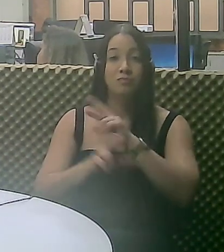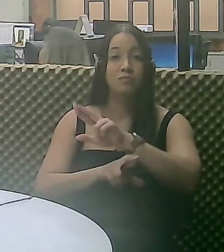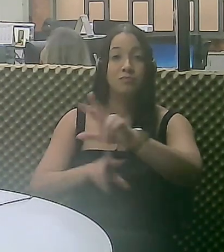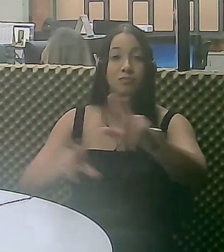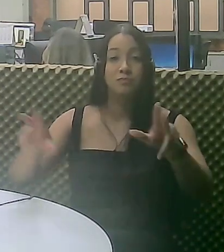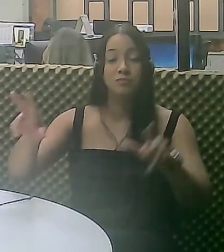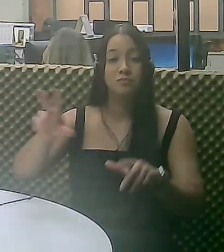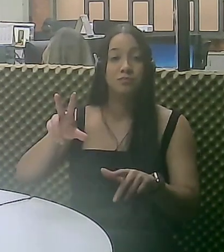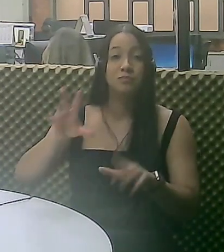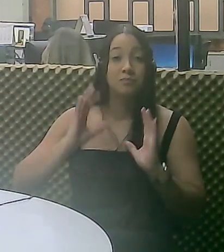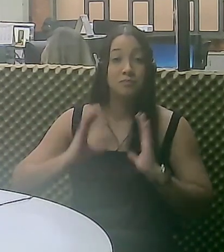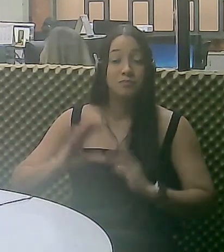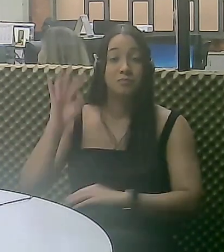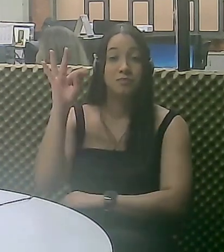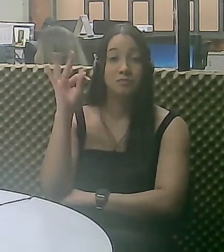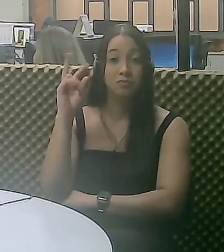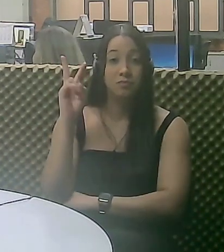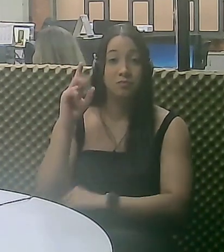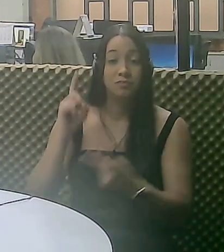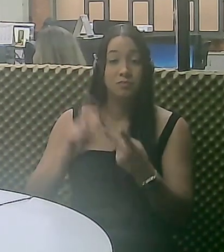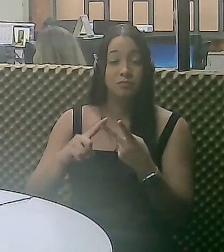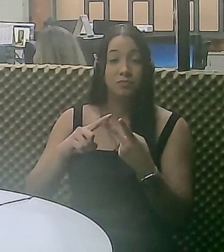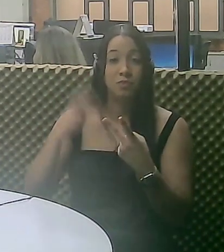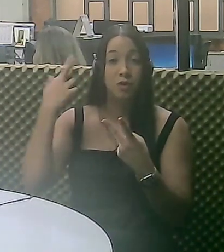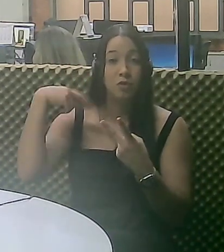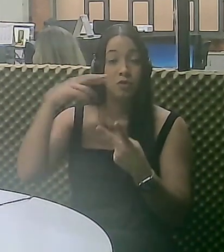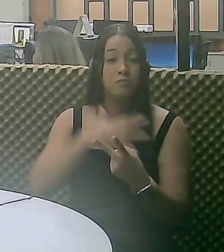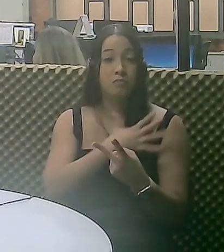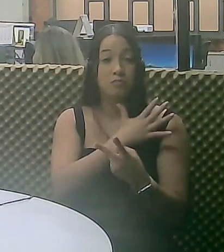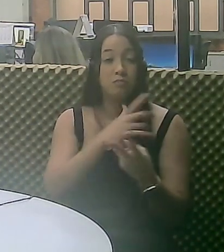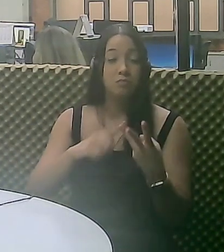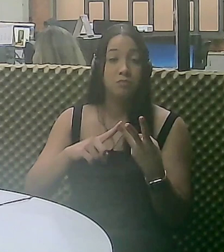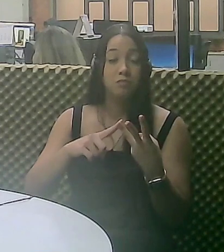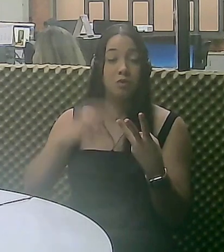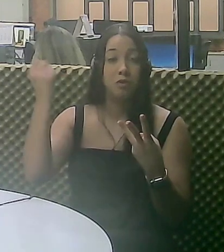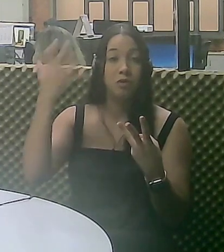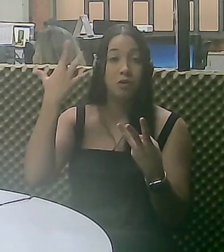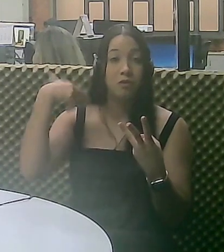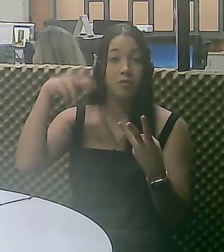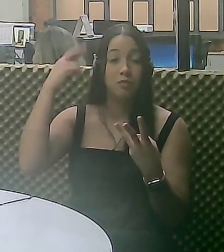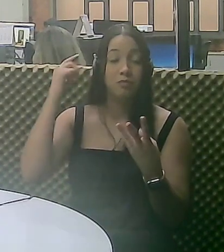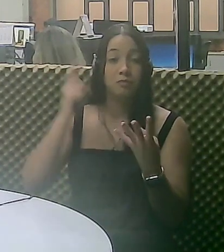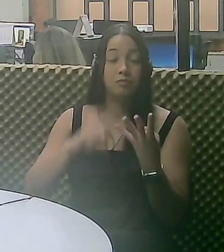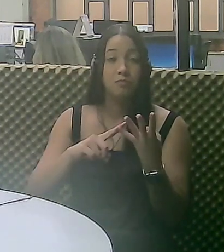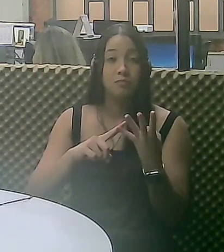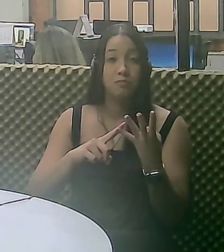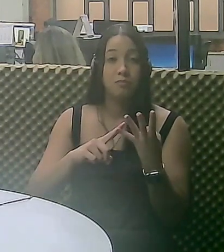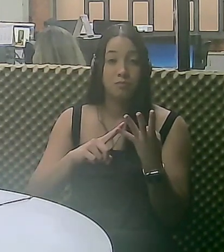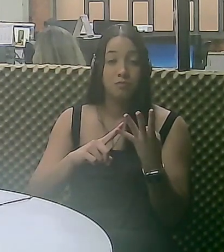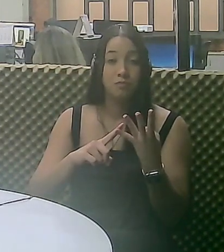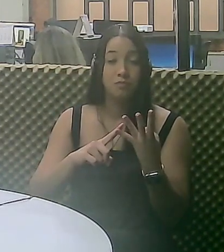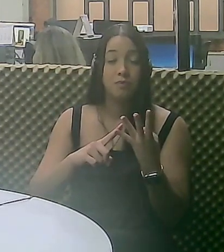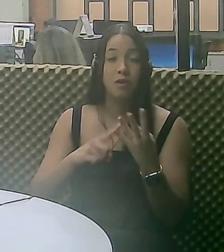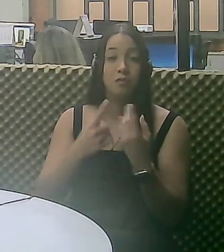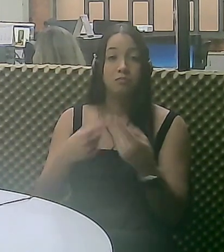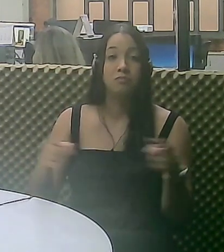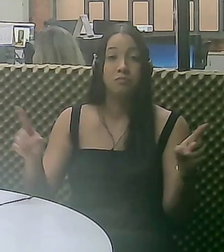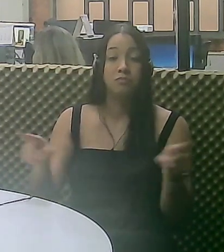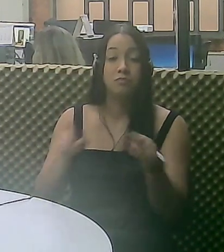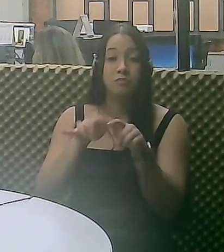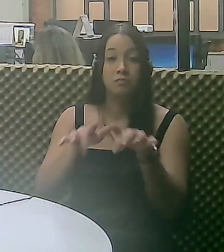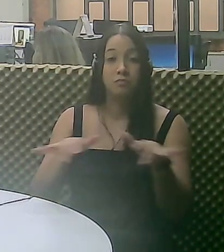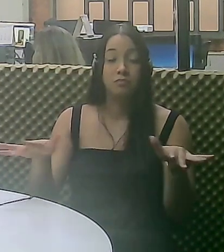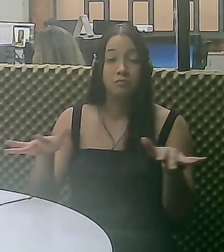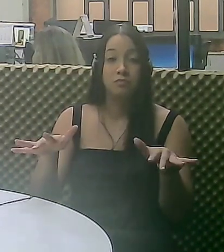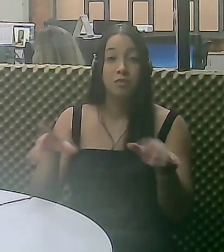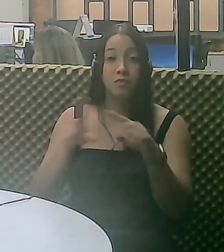Depois de passar pelas praças Tubal Vilela, Coronel Carneiro e Clarimundo Carneiro e pelo Conservatório Estadual de Música,